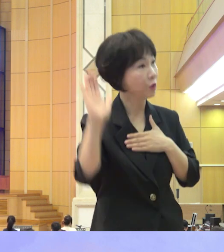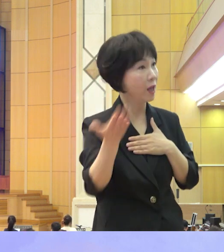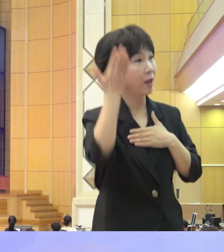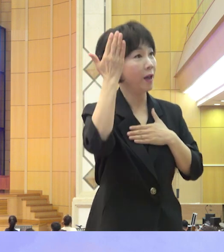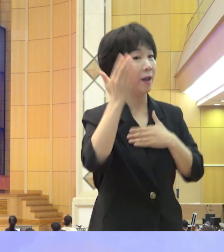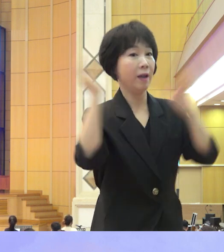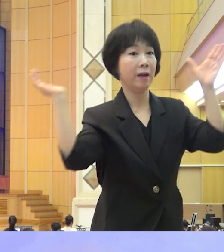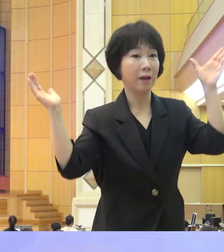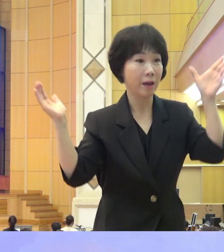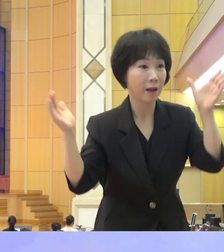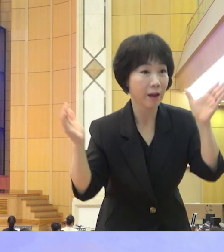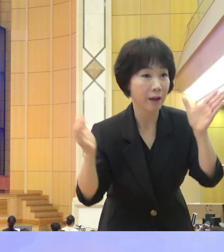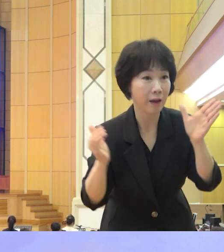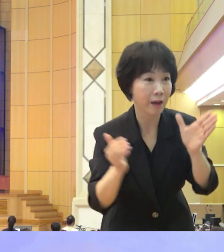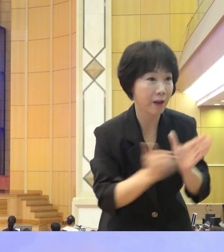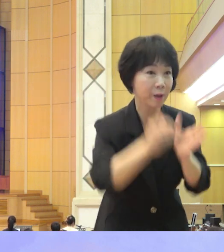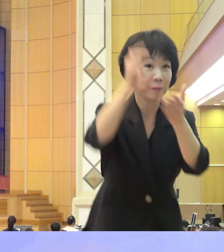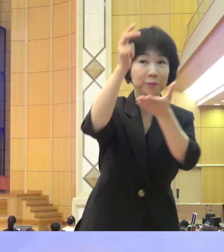되었네.